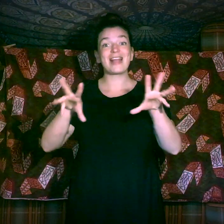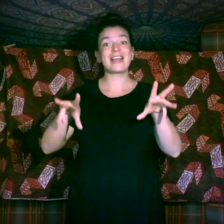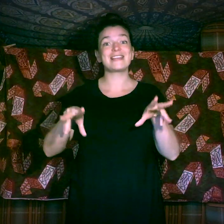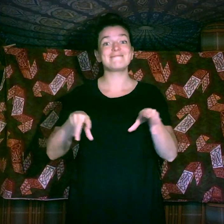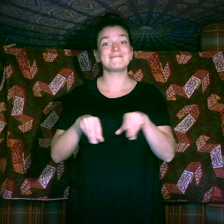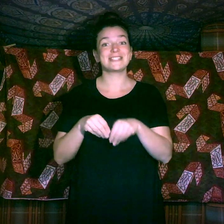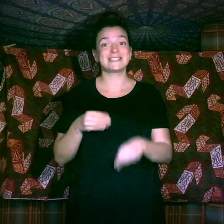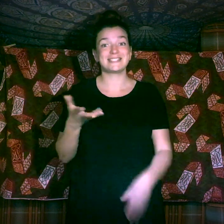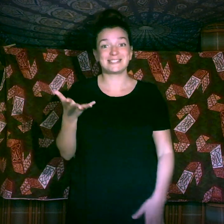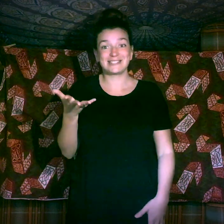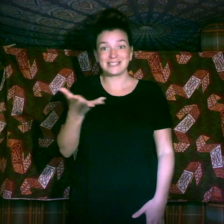La chasse à l'ours.